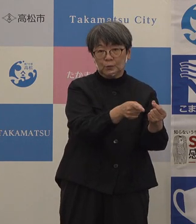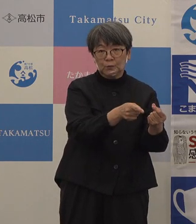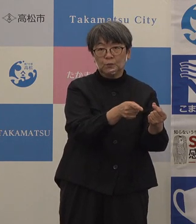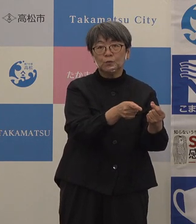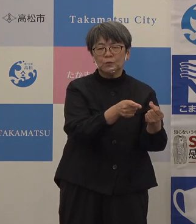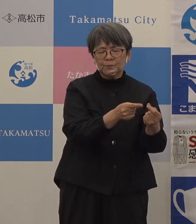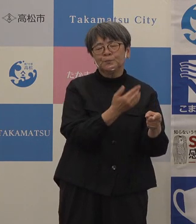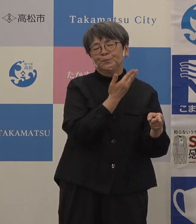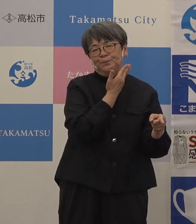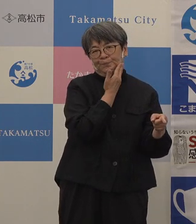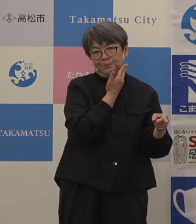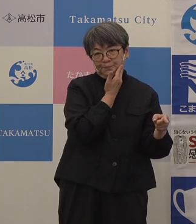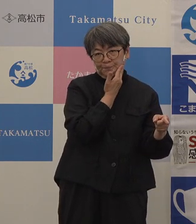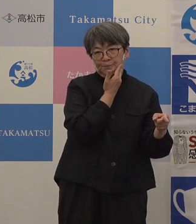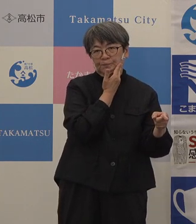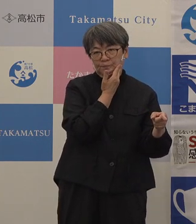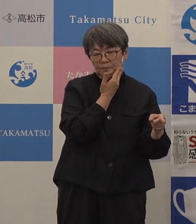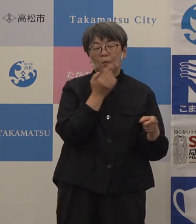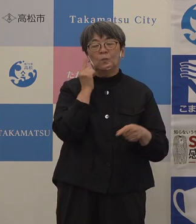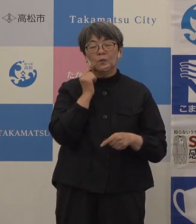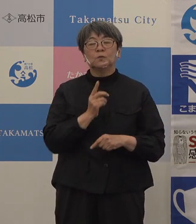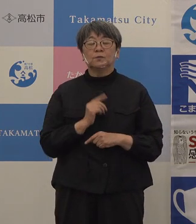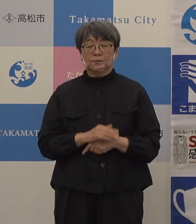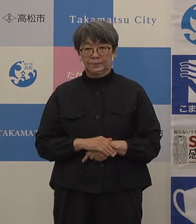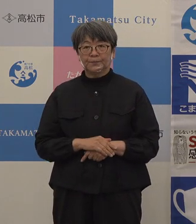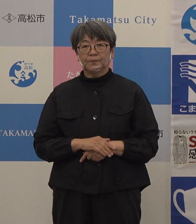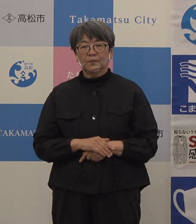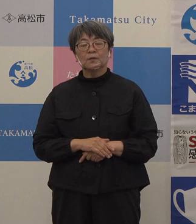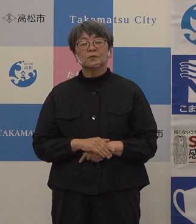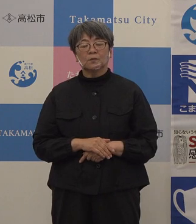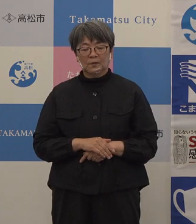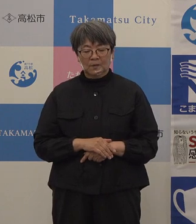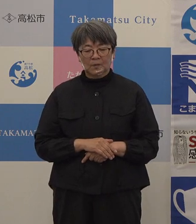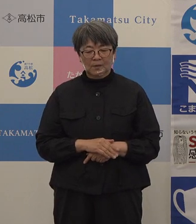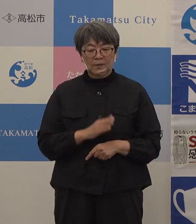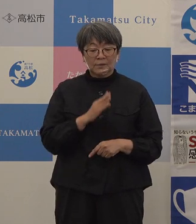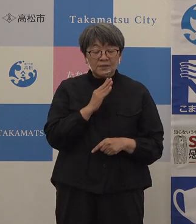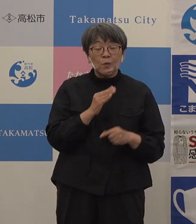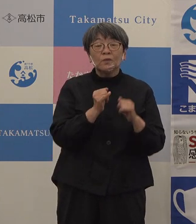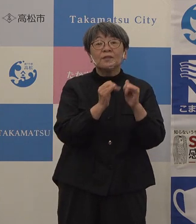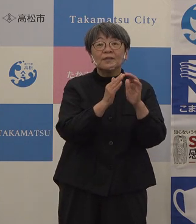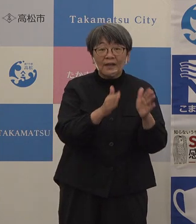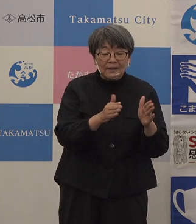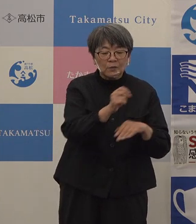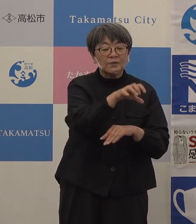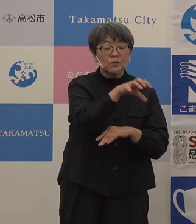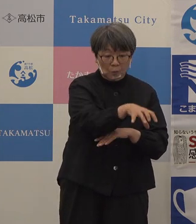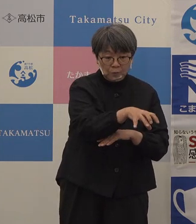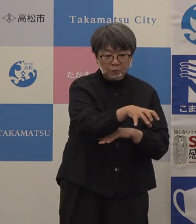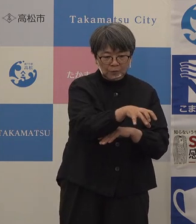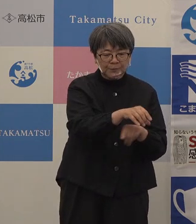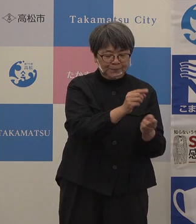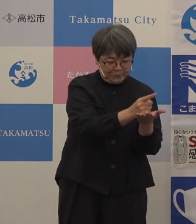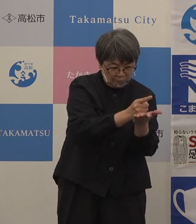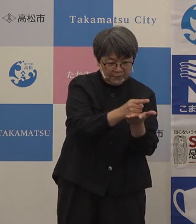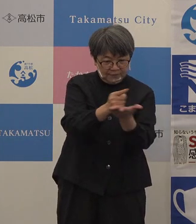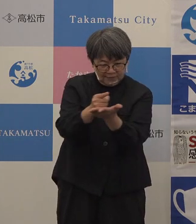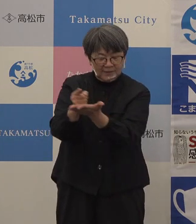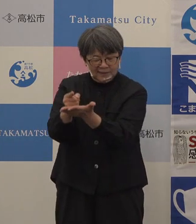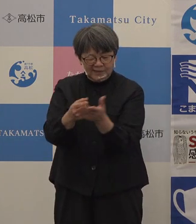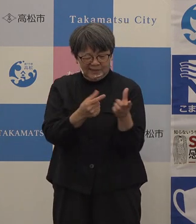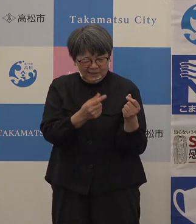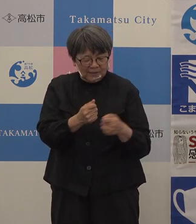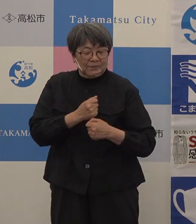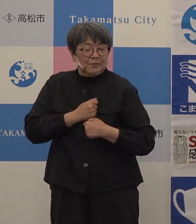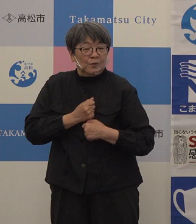ことが最も大切であるというふうに思っておりますので、その旨を実行委員会事務局に私どもとしても働きかけてまいりた